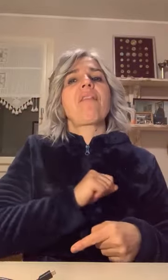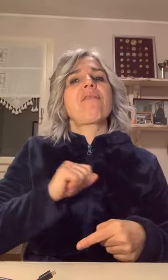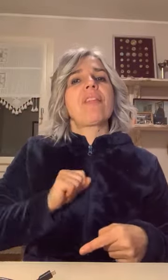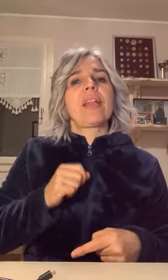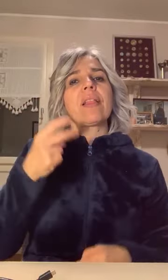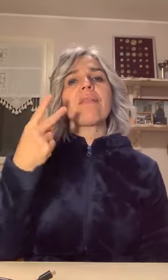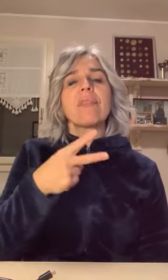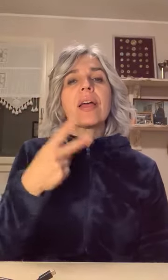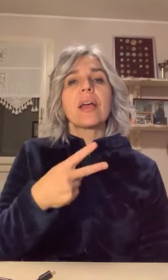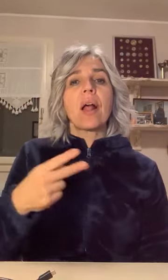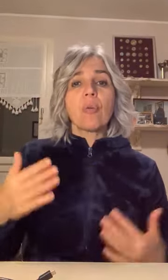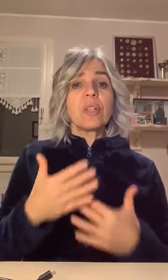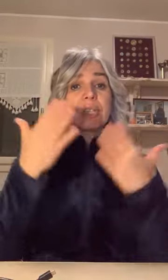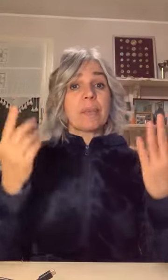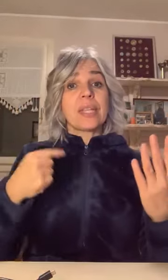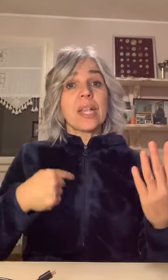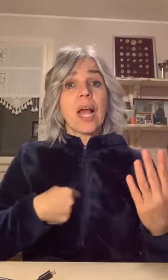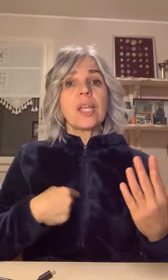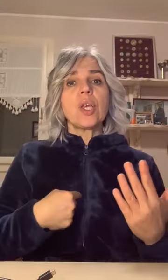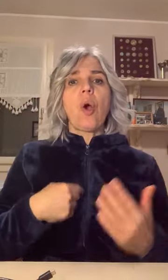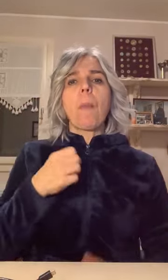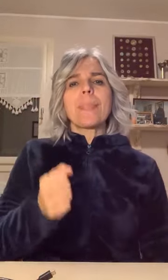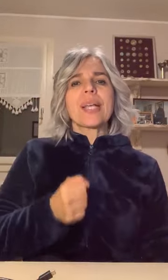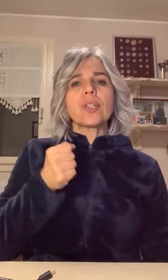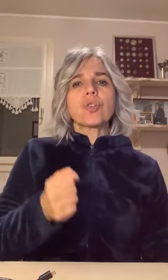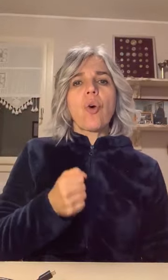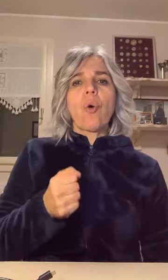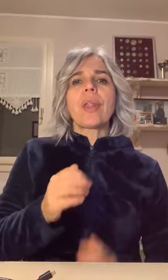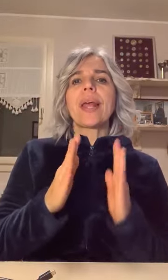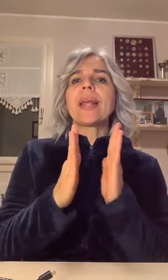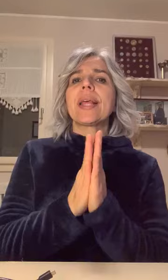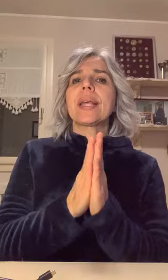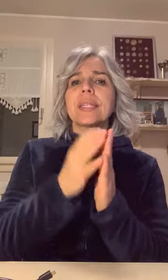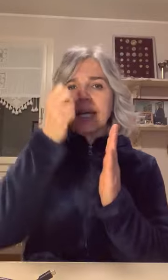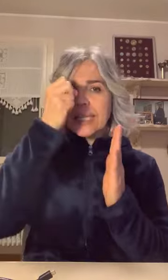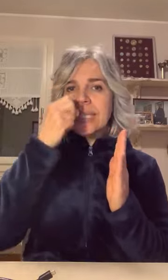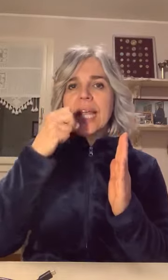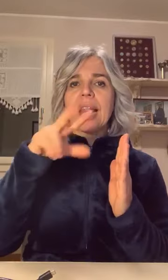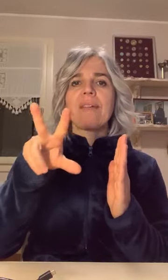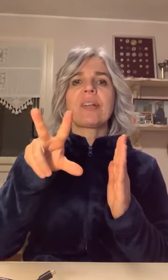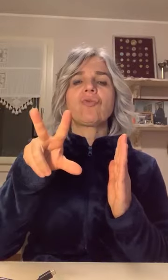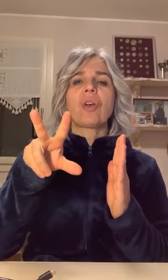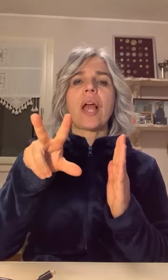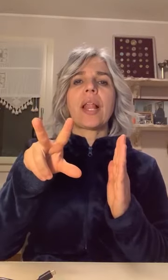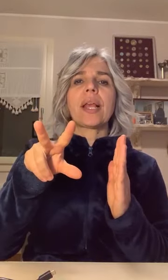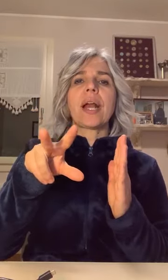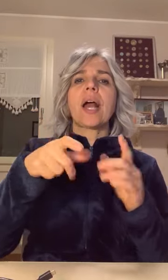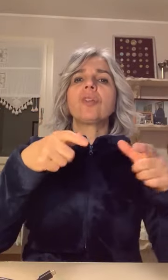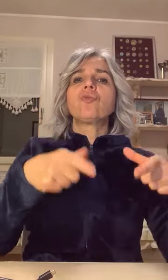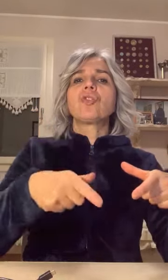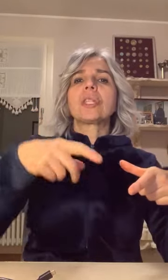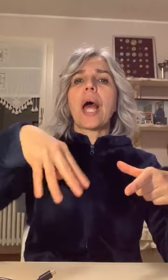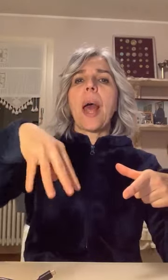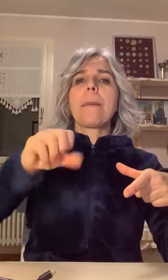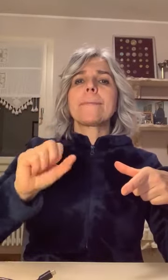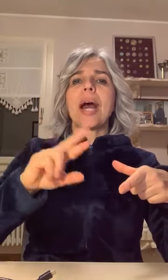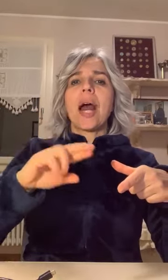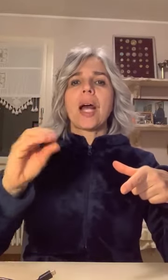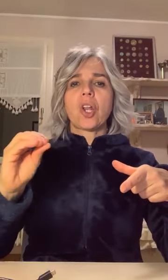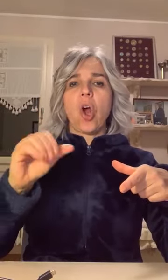come pastore della Chiesa Cristiana Evangelica di Marostica, che dopo tu puoi trovare, trovi un numero e puoi chiamarmi quando vuoi,